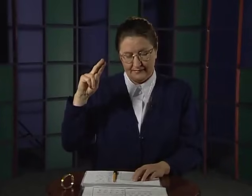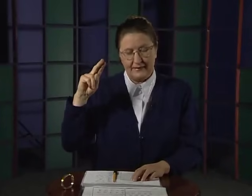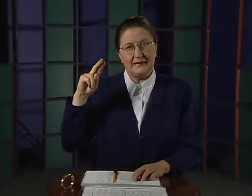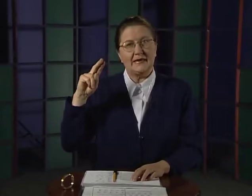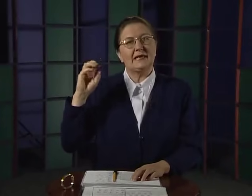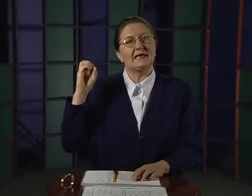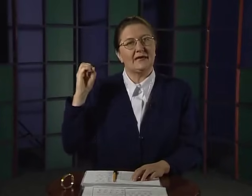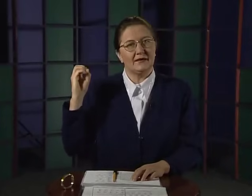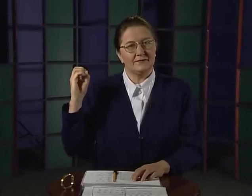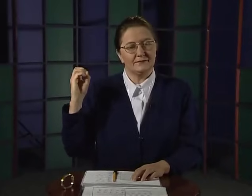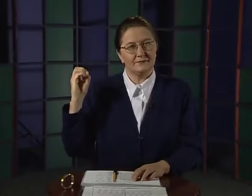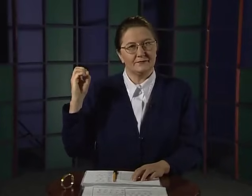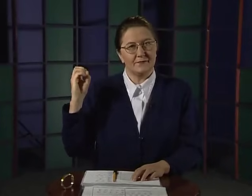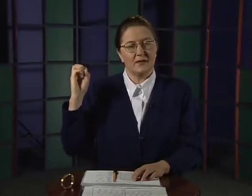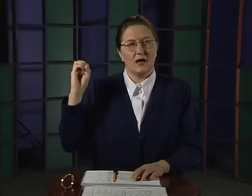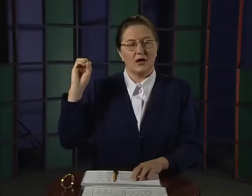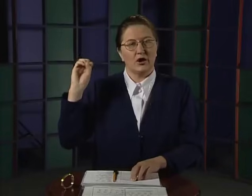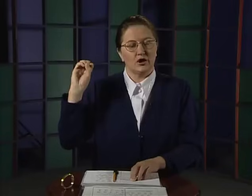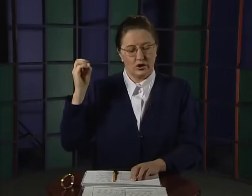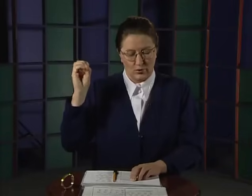Е. Й.